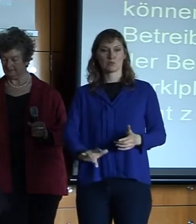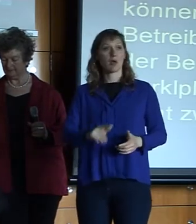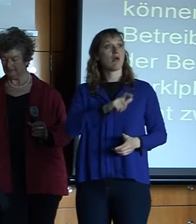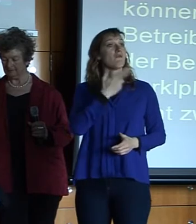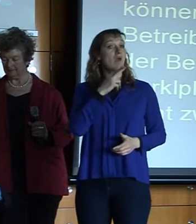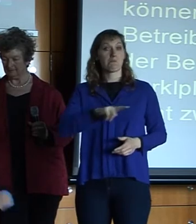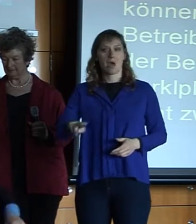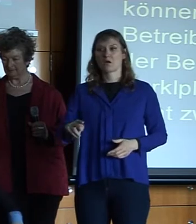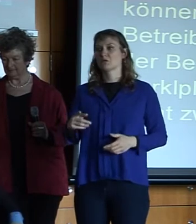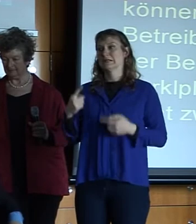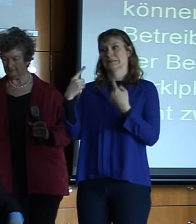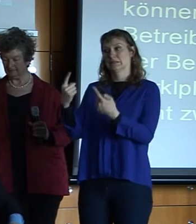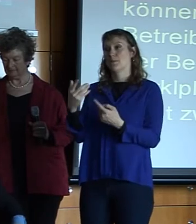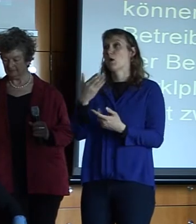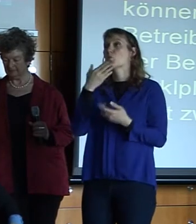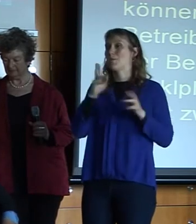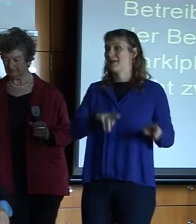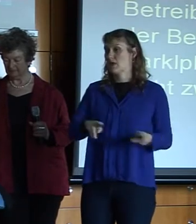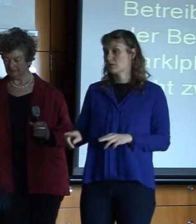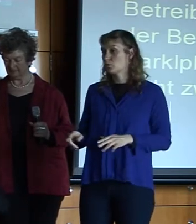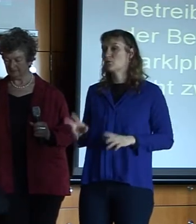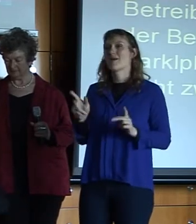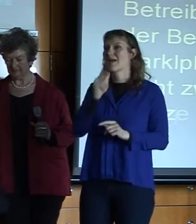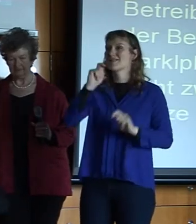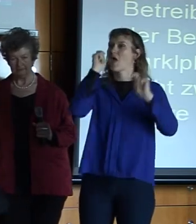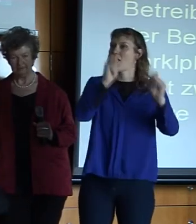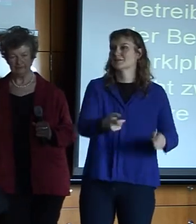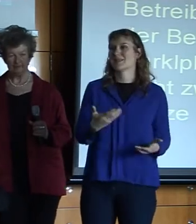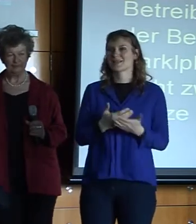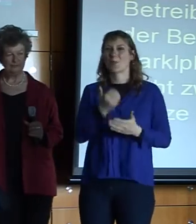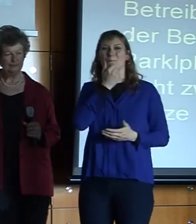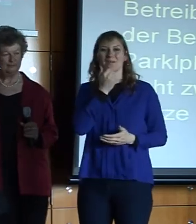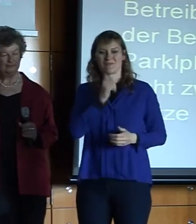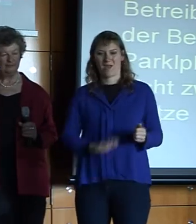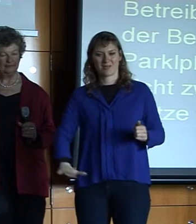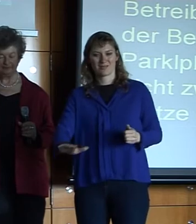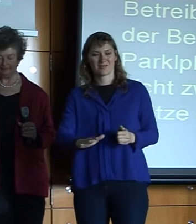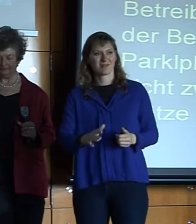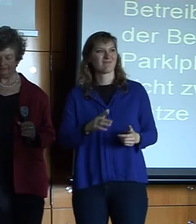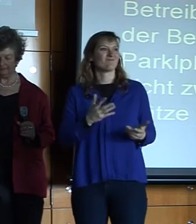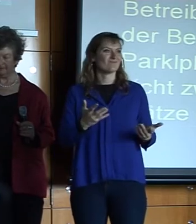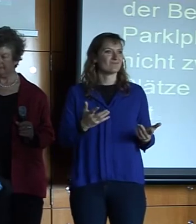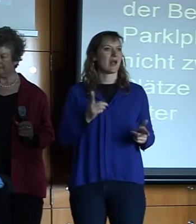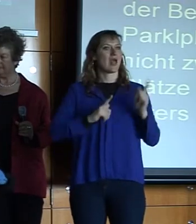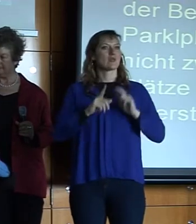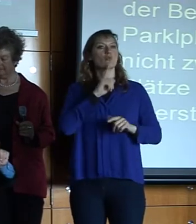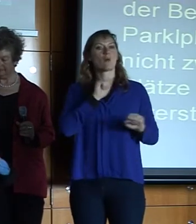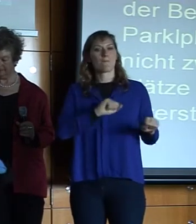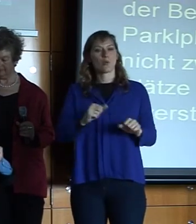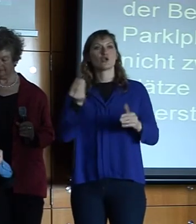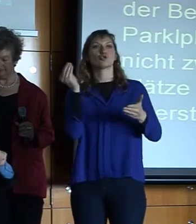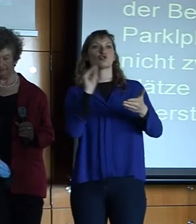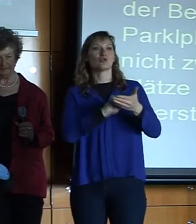drauf parken und selber nicht berechtigt sind, nicht anzeigen. Das wissen die wenigsten, aber es ist so. Das geht nur dort, wo